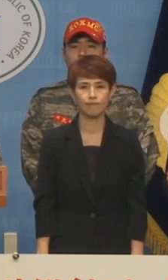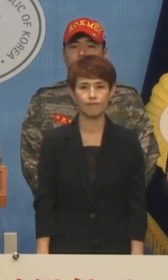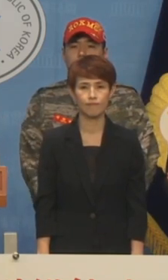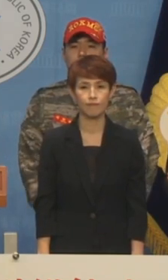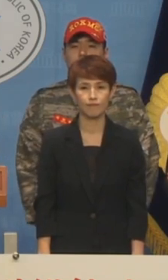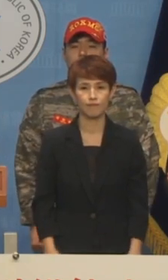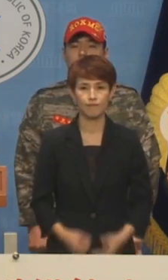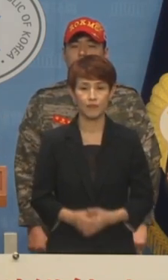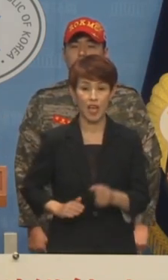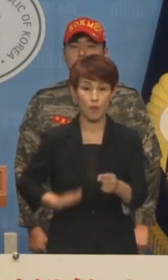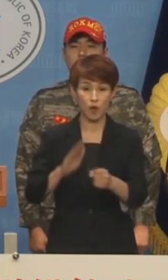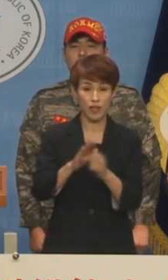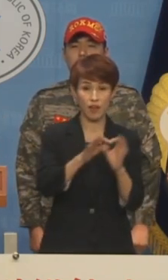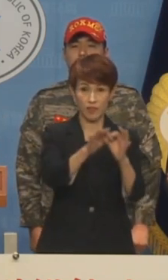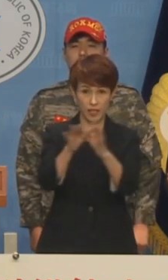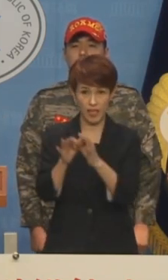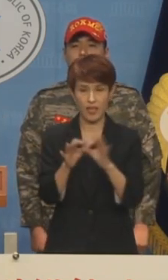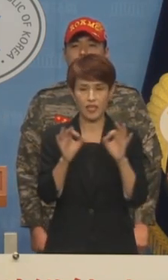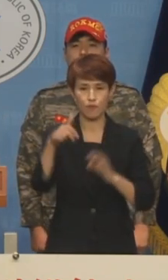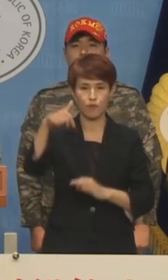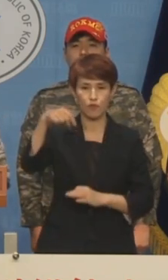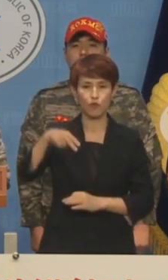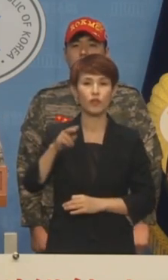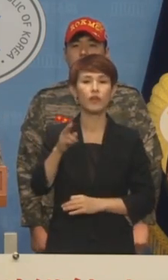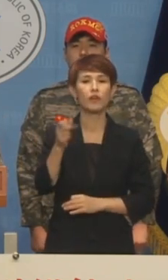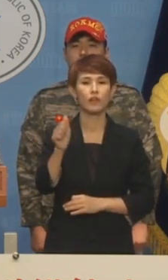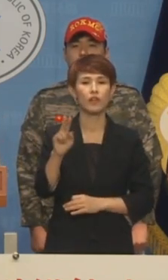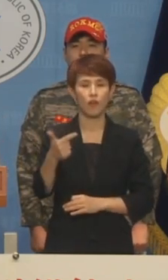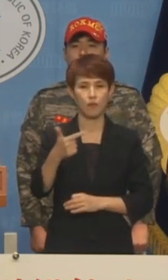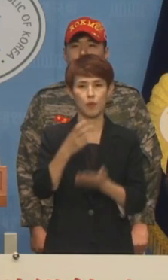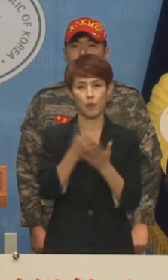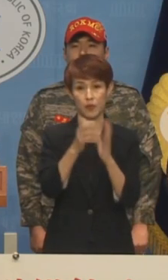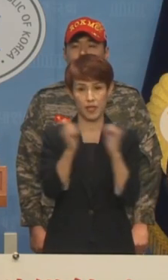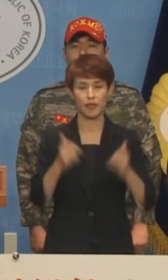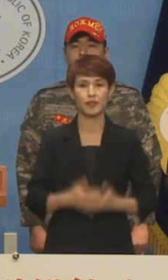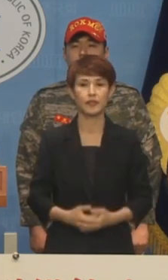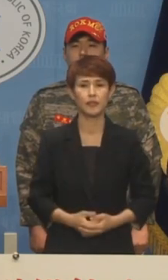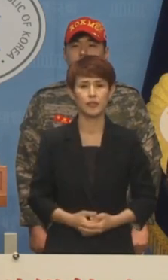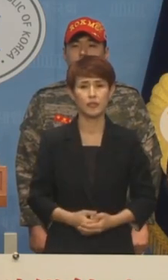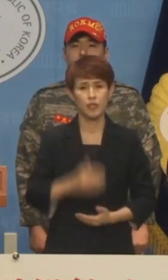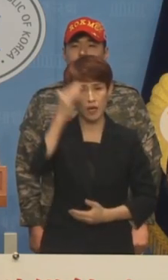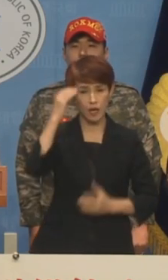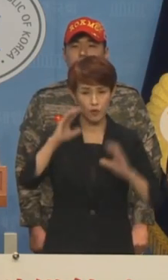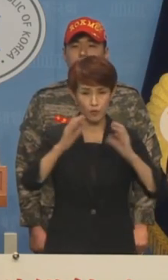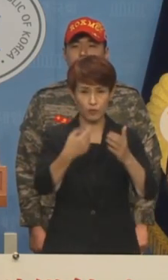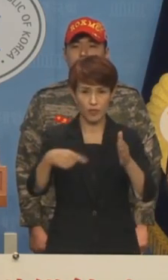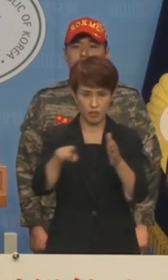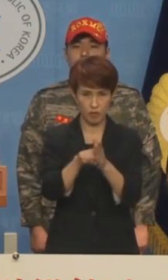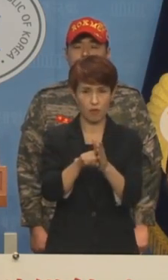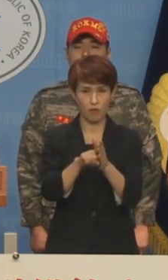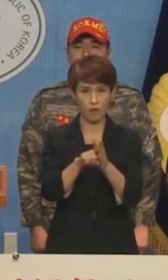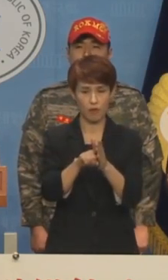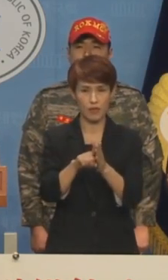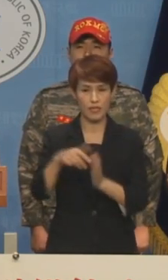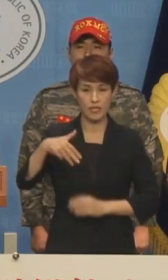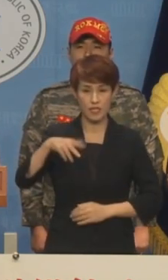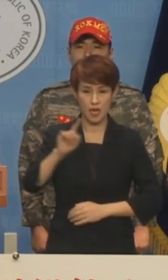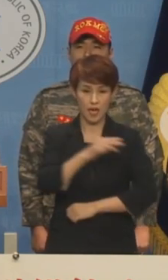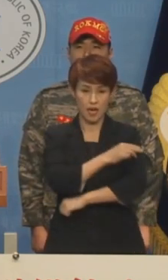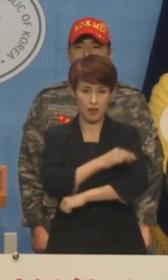네, 해병대 예비역 연대 김규현 변호사입니다. 저는 대한민국을 위해서 지금 최해병 특검법 통과가